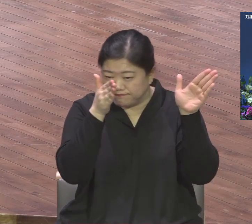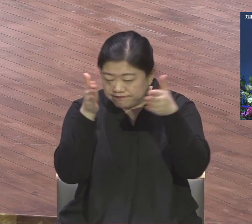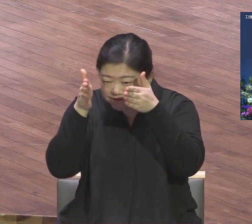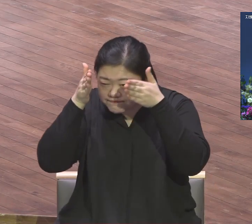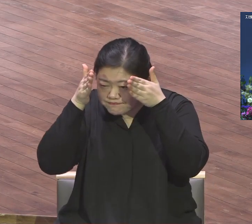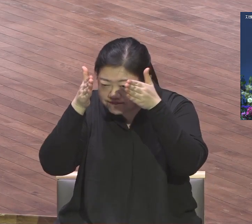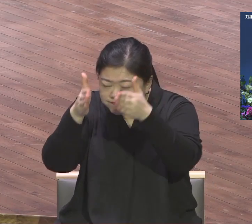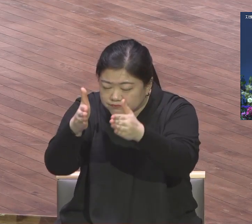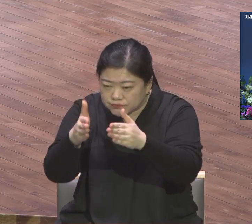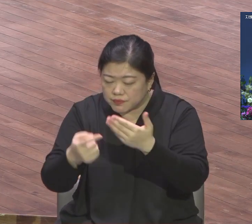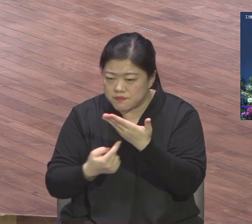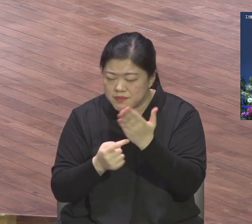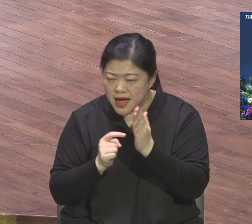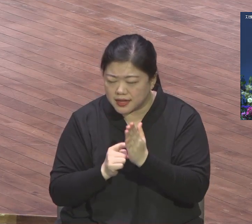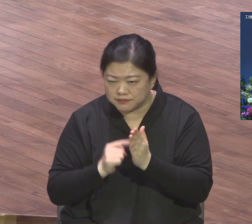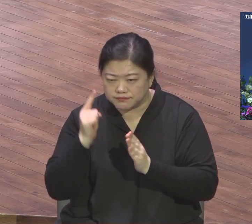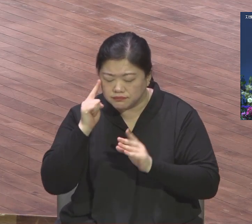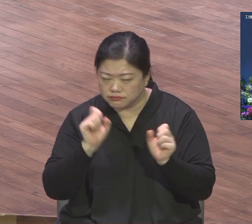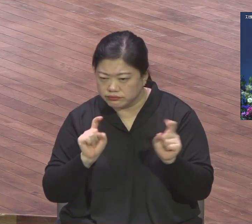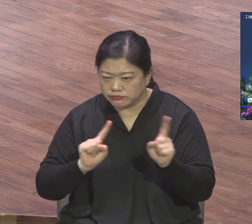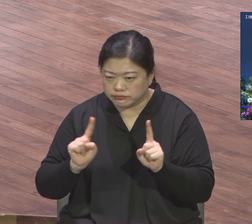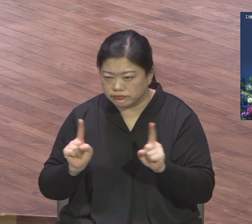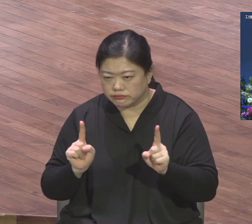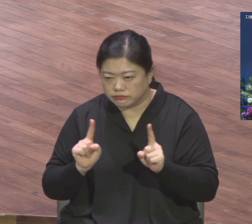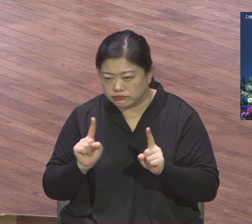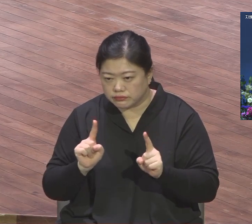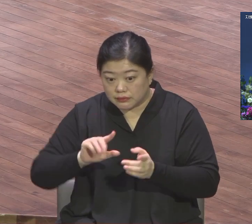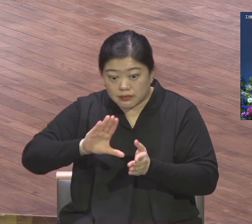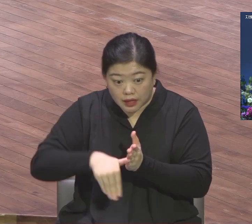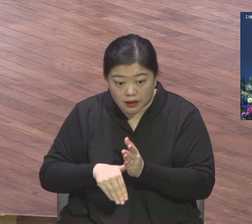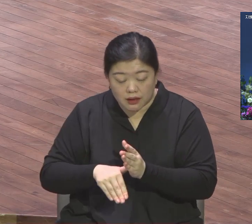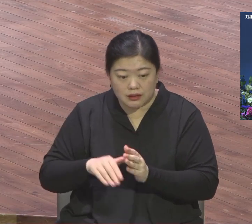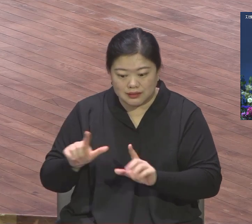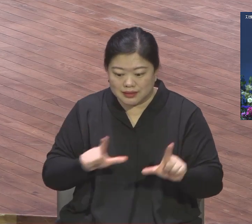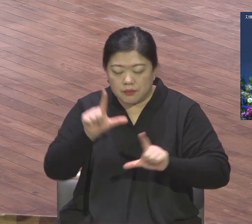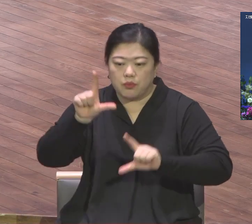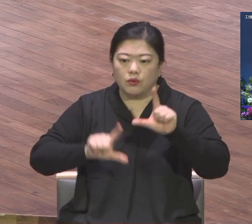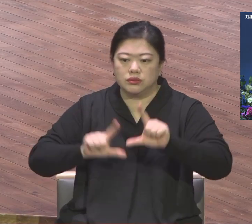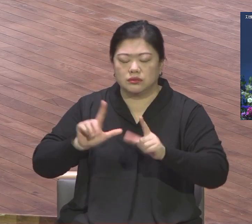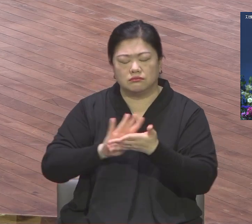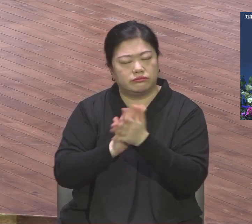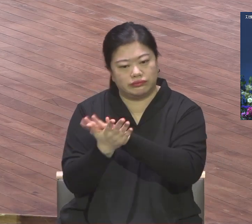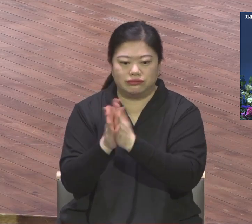어떻게 경영하느냐 따라서 삶의 모습이